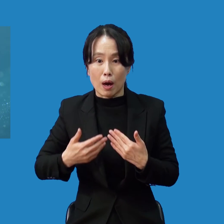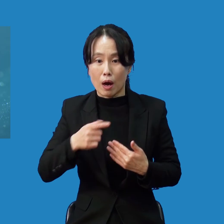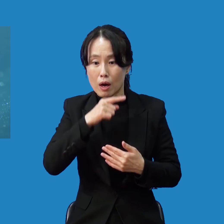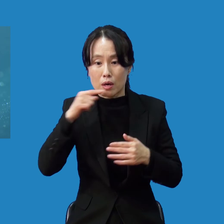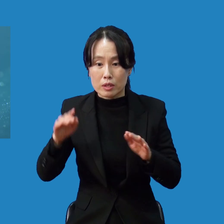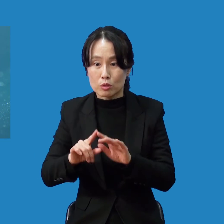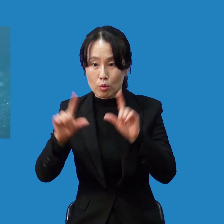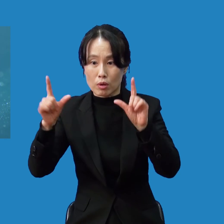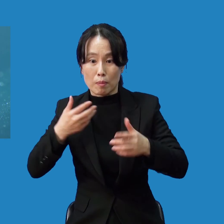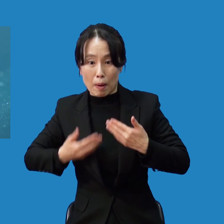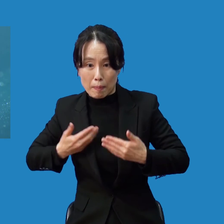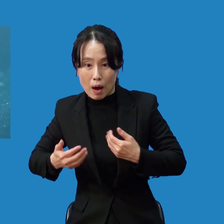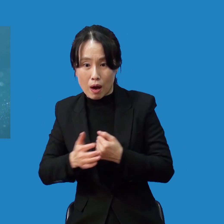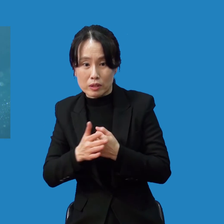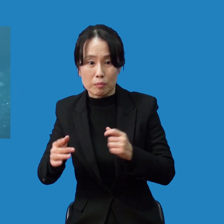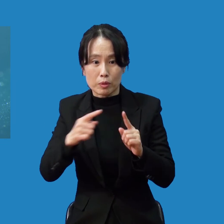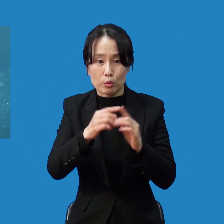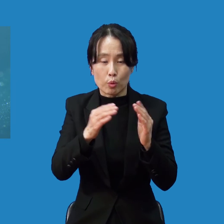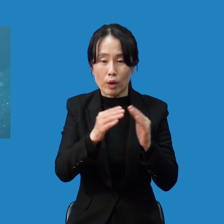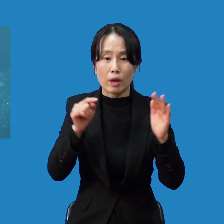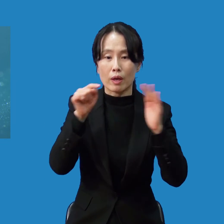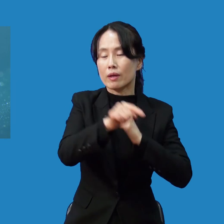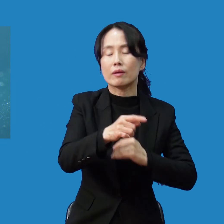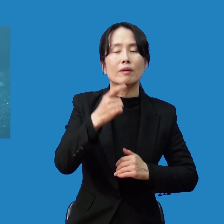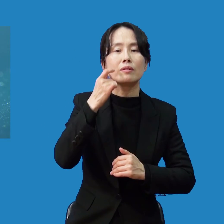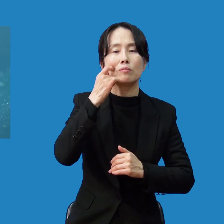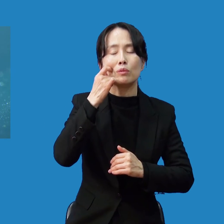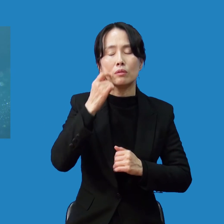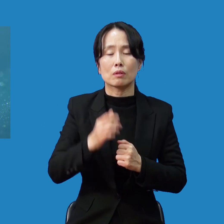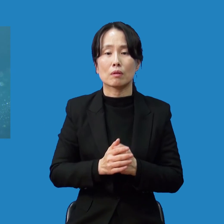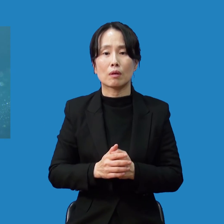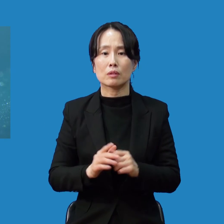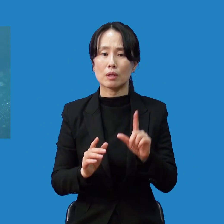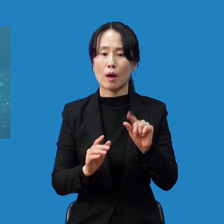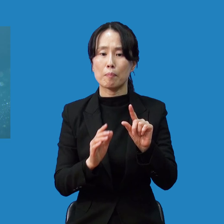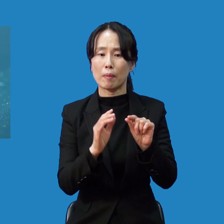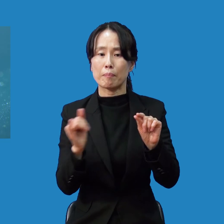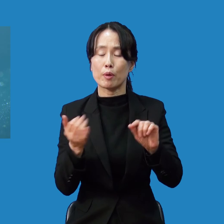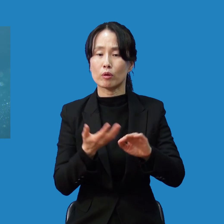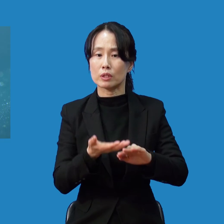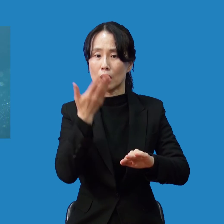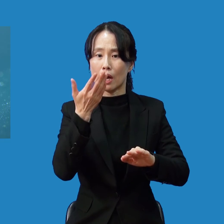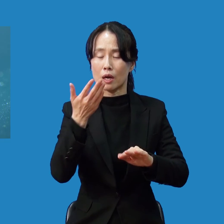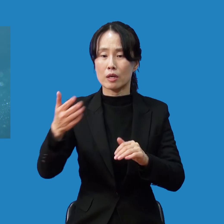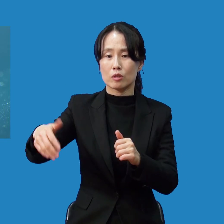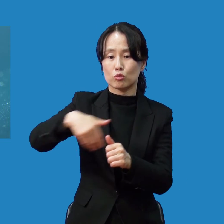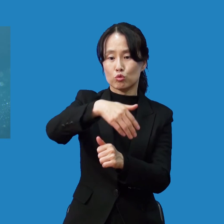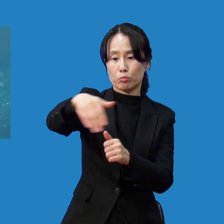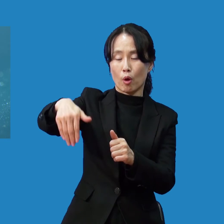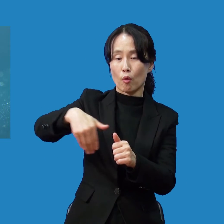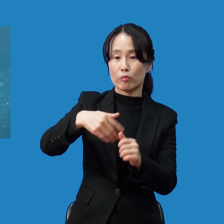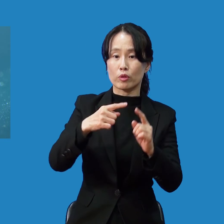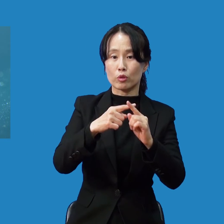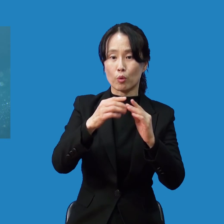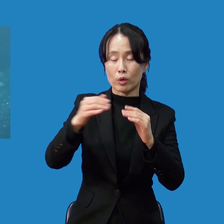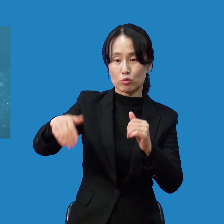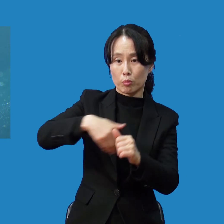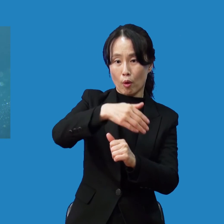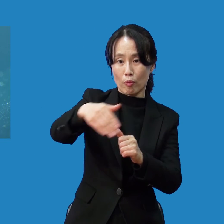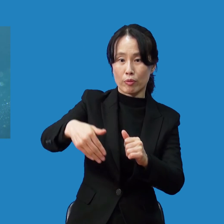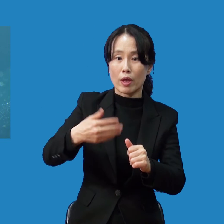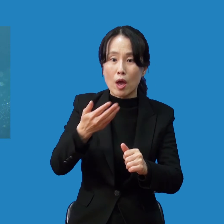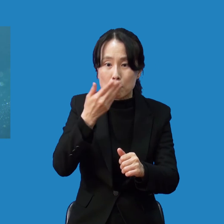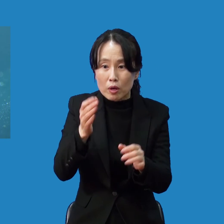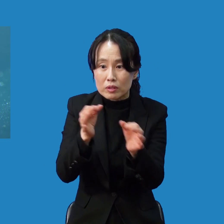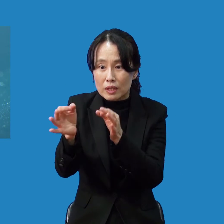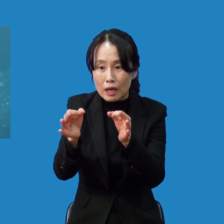실제로 한 10,000명 이상 되는 대형 교회 그 근처의 식당은 전부 교회 때문에 먹고 삽니다. 그 어느